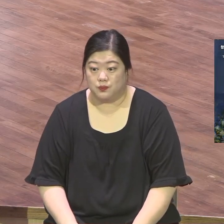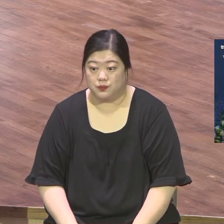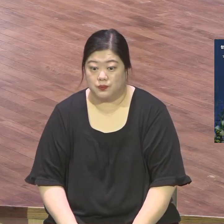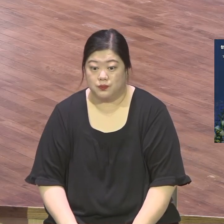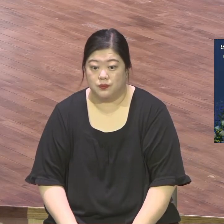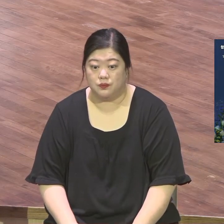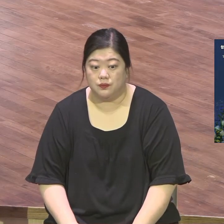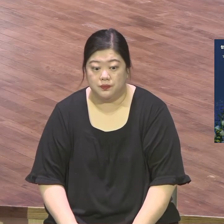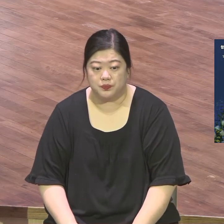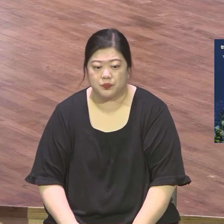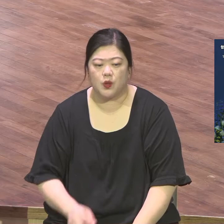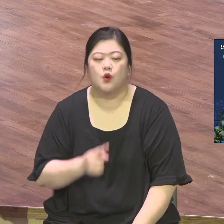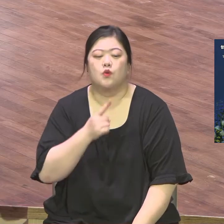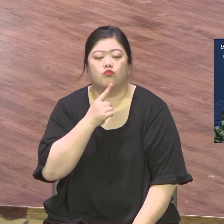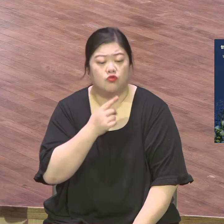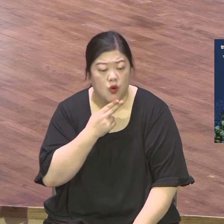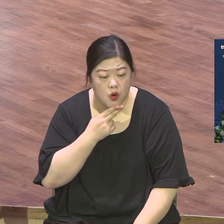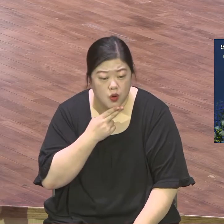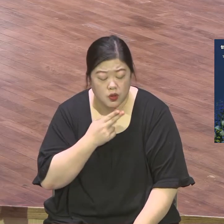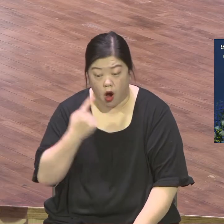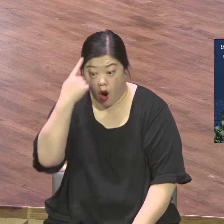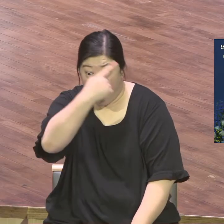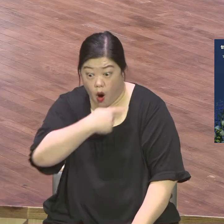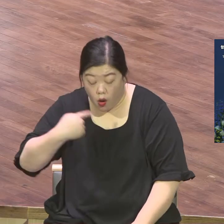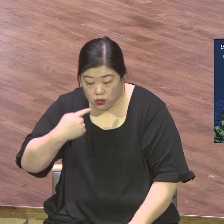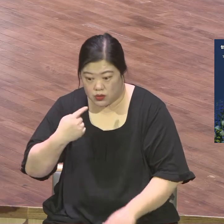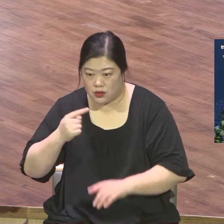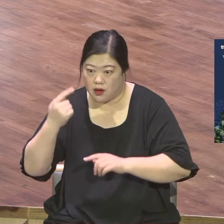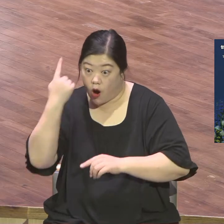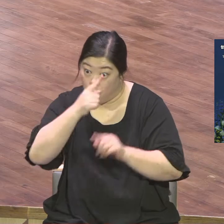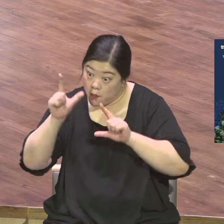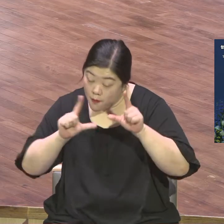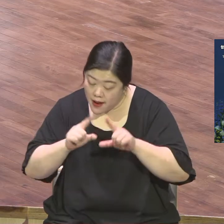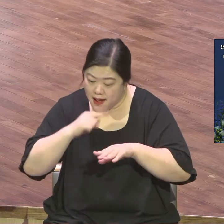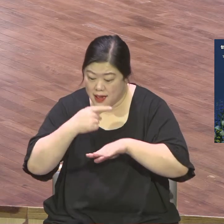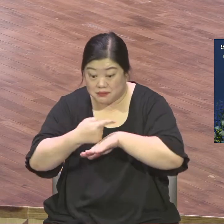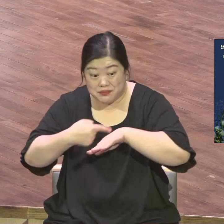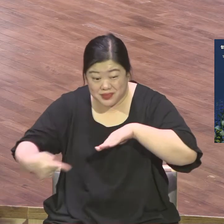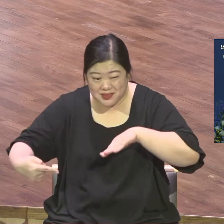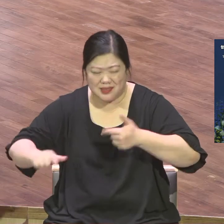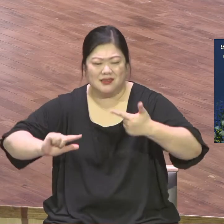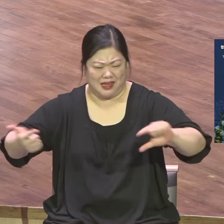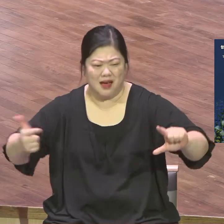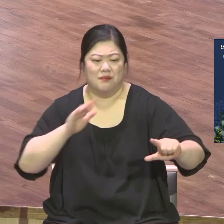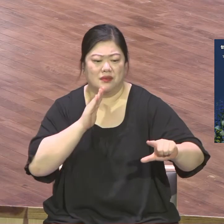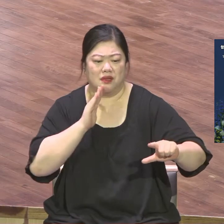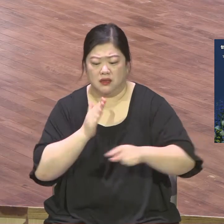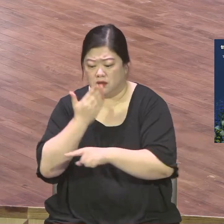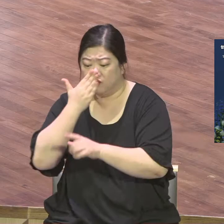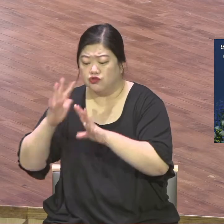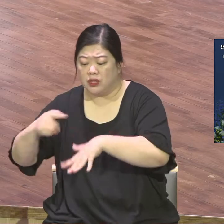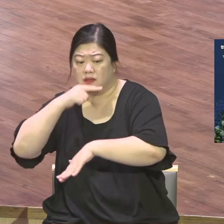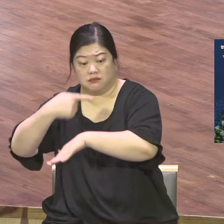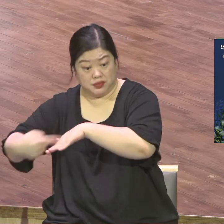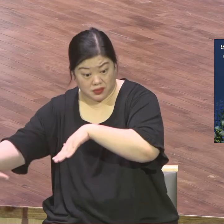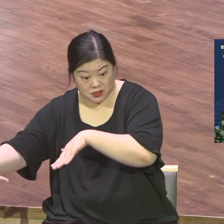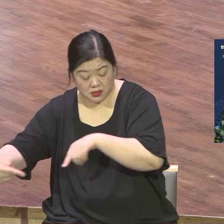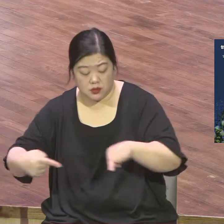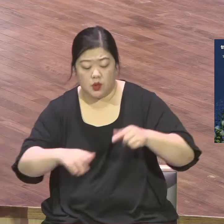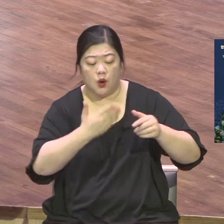육신의 혈통으로는 이방인이지만은 이제는 더 이상 육신적인 이방인과는 다른